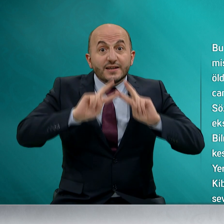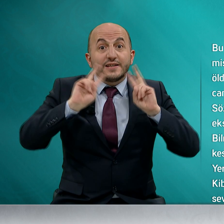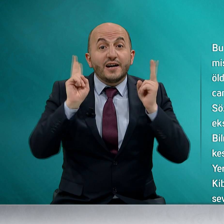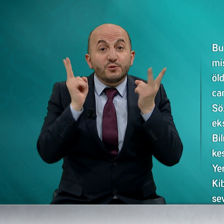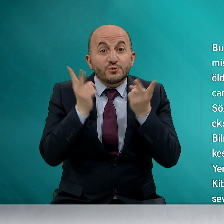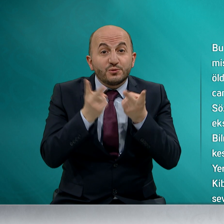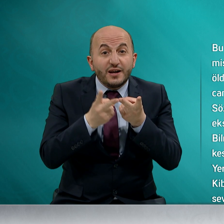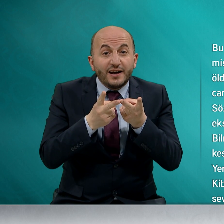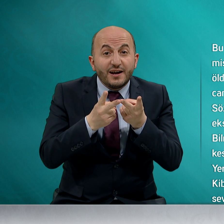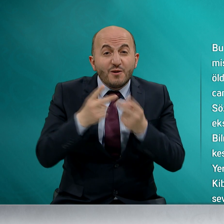Yeryüzünde